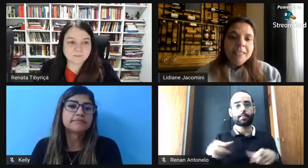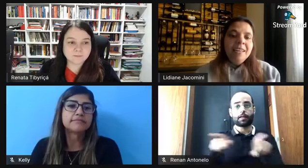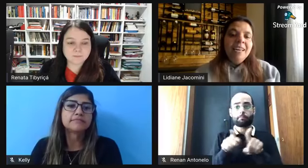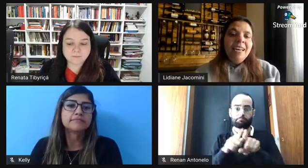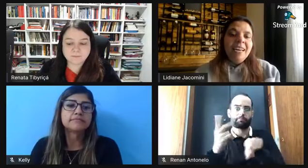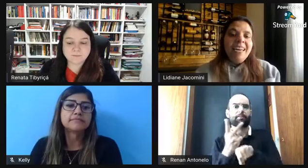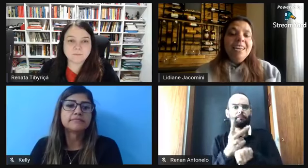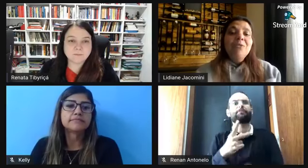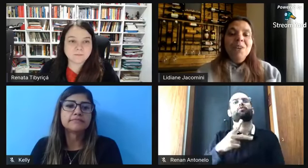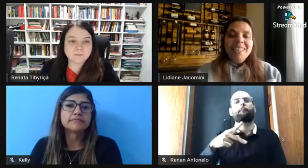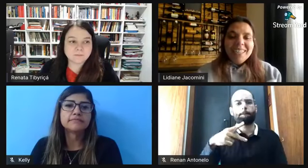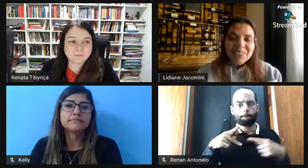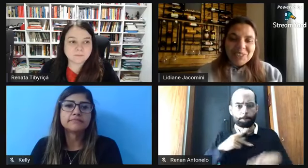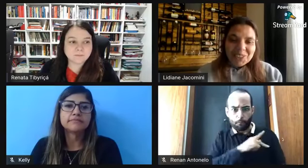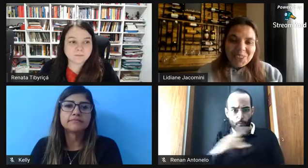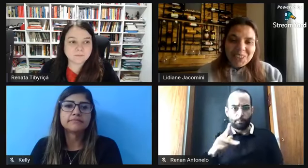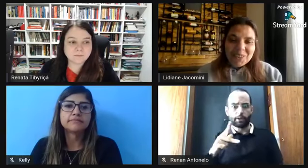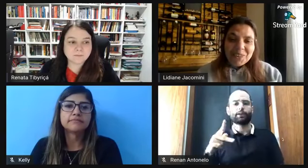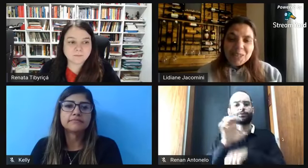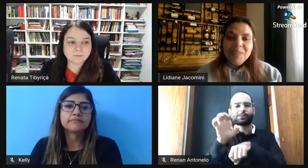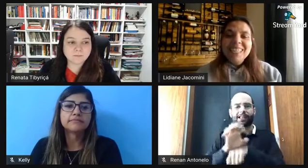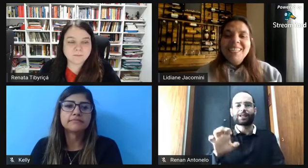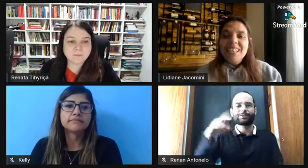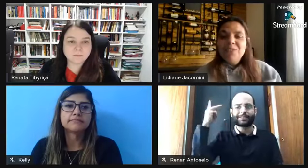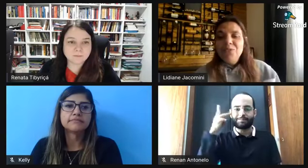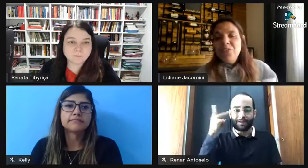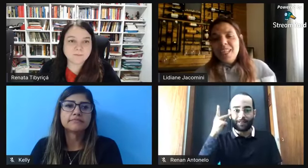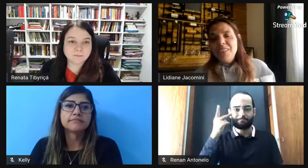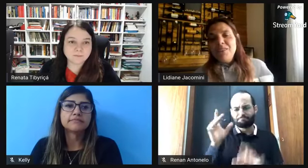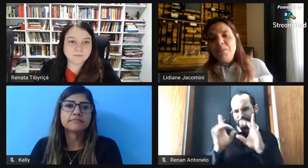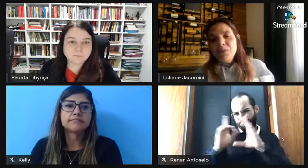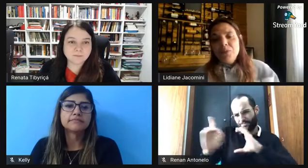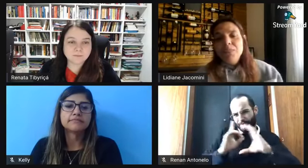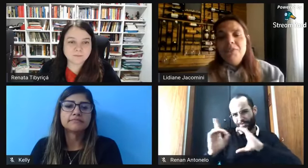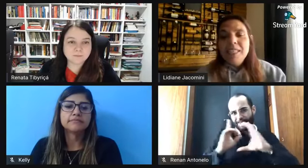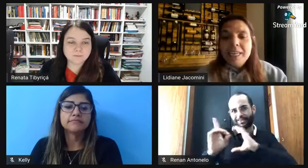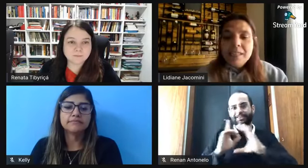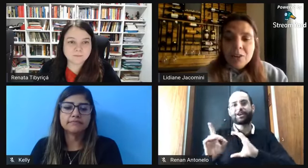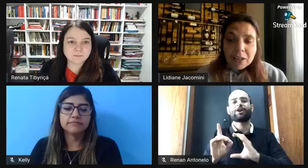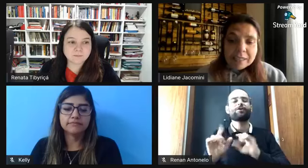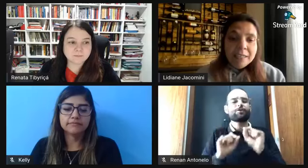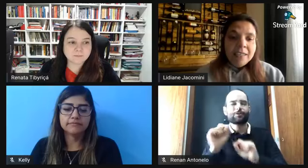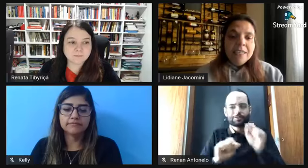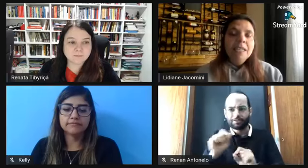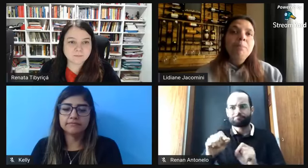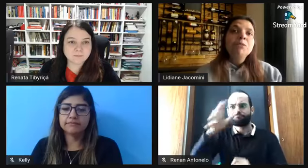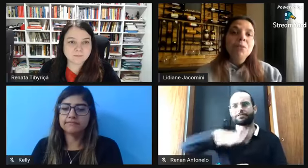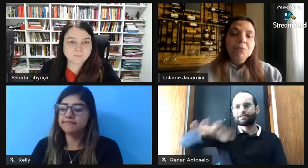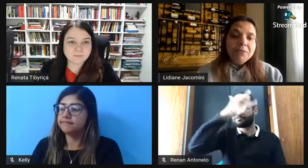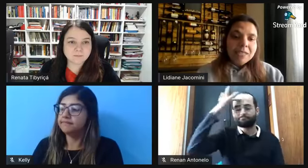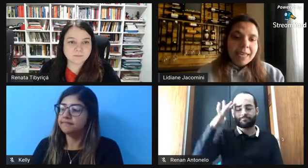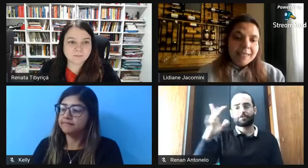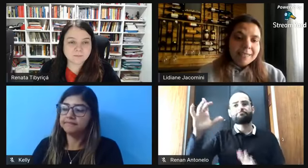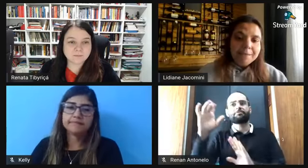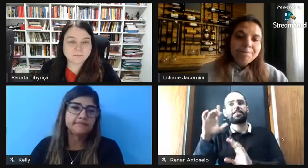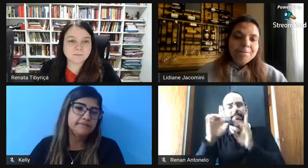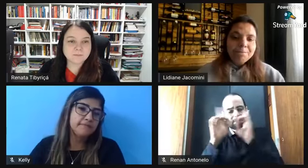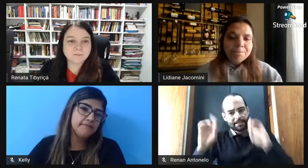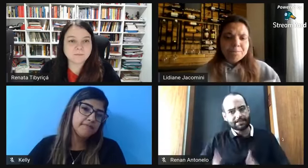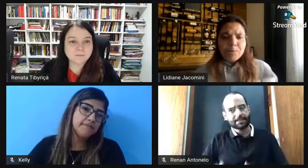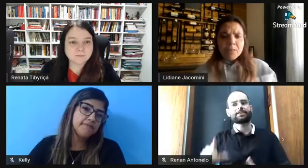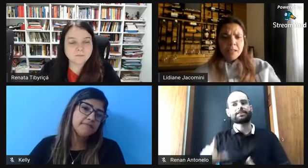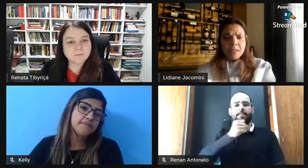Paulo. Coordena o núcleo especializado dos direitos da pessoa com deficiência idosa e da pessoa com deficiência.